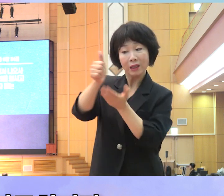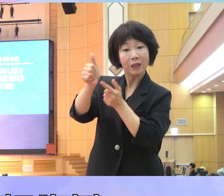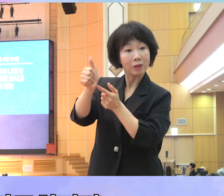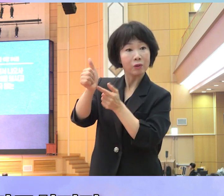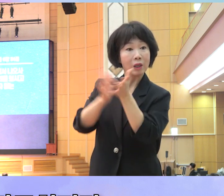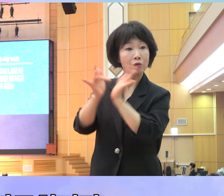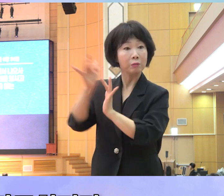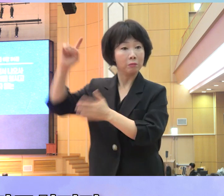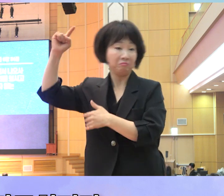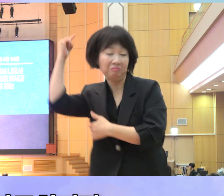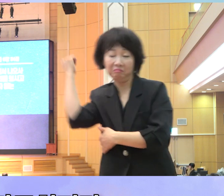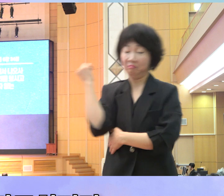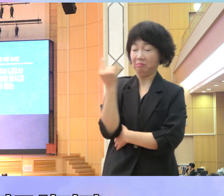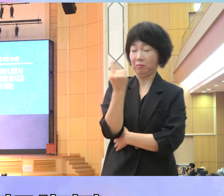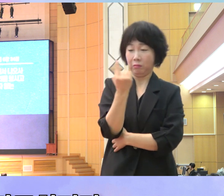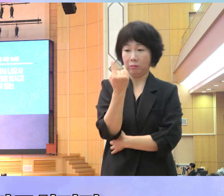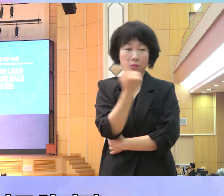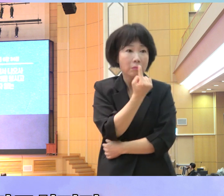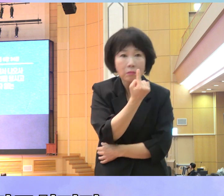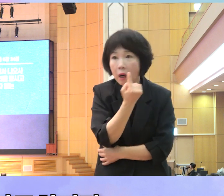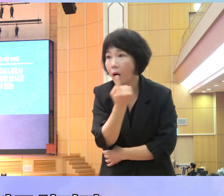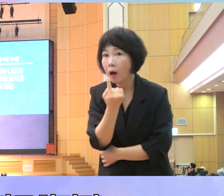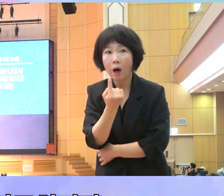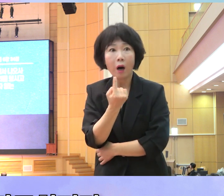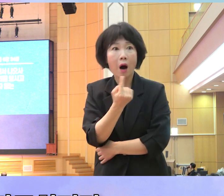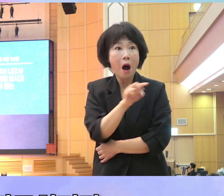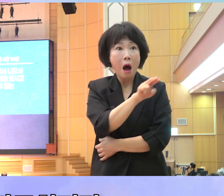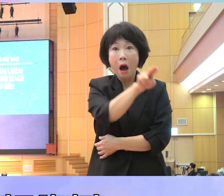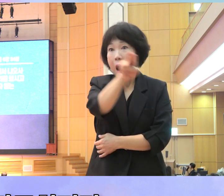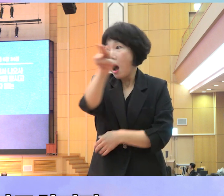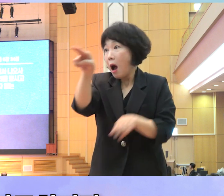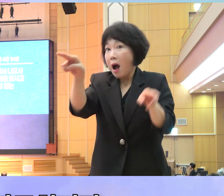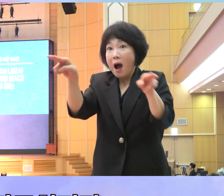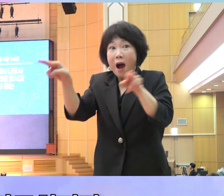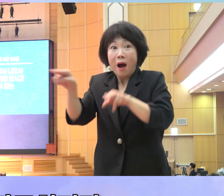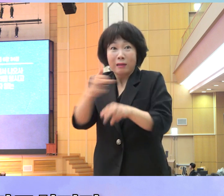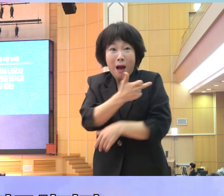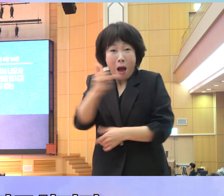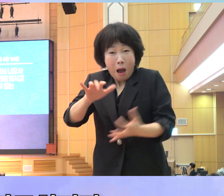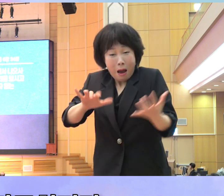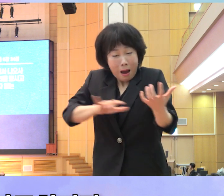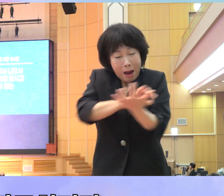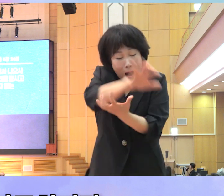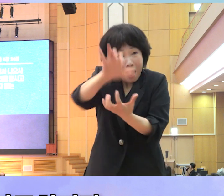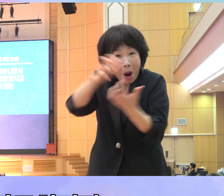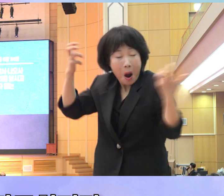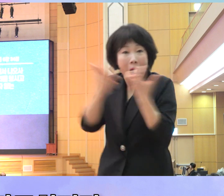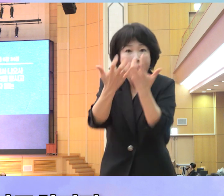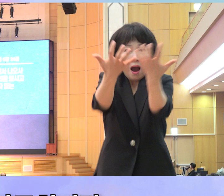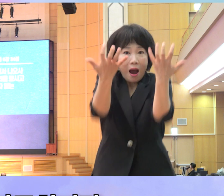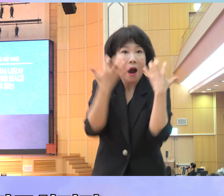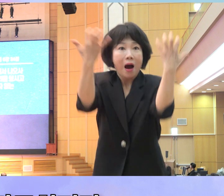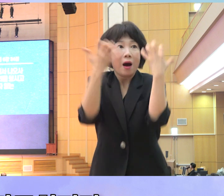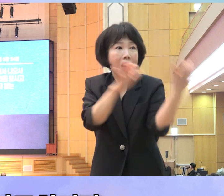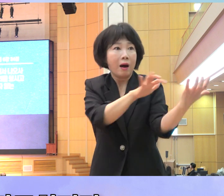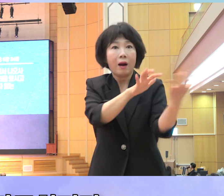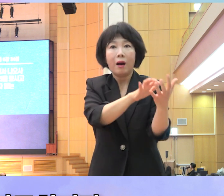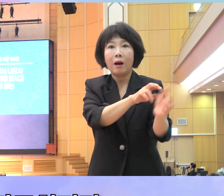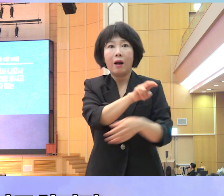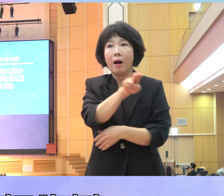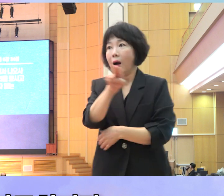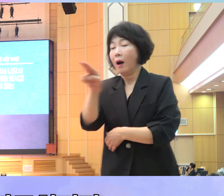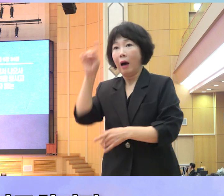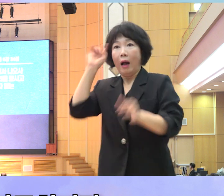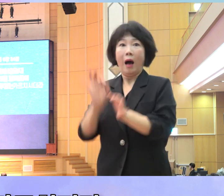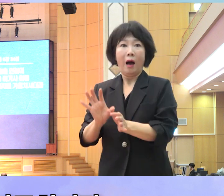예수께서 나오사 큰 무리를 보시고, 지금 오병이어의 기적이 일어나기 바로 직전입니다. 큰 무리를 보시고